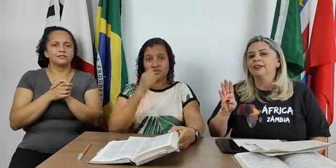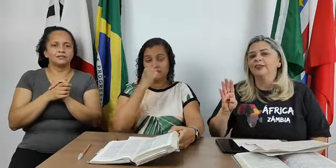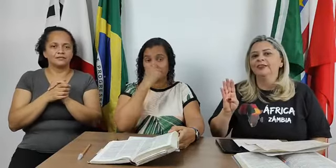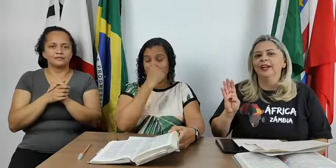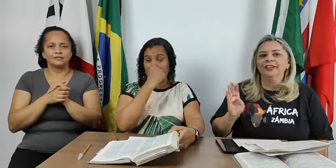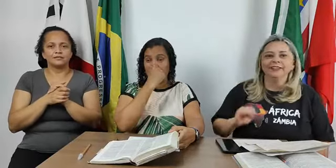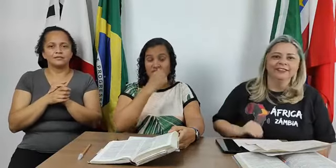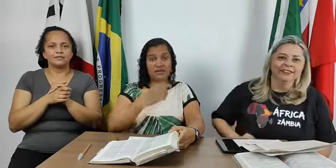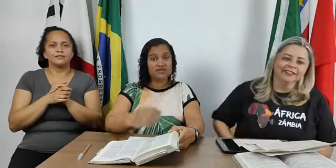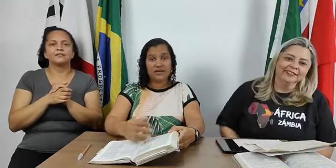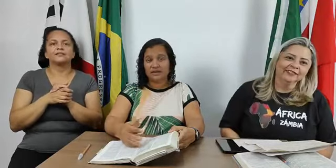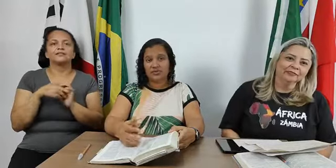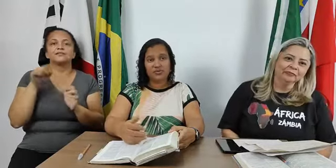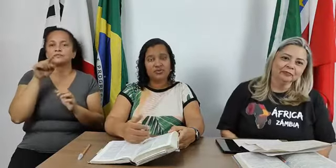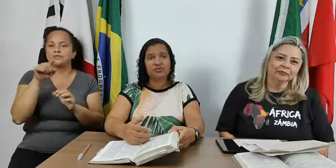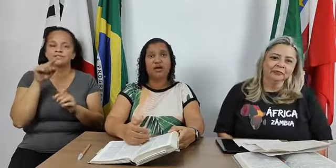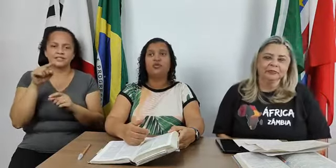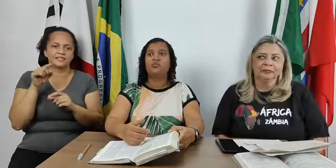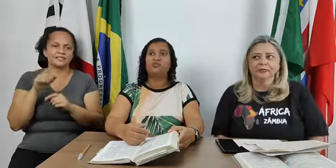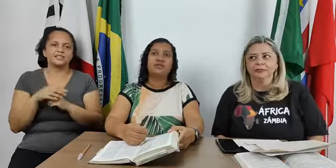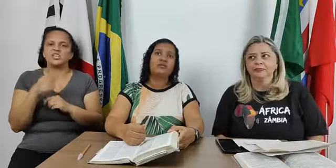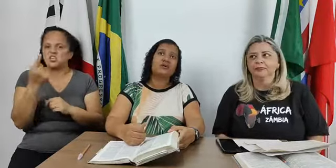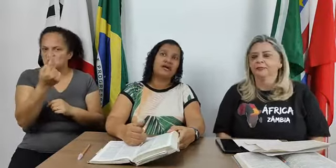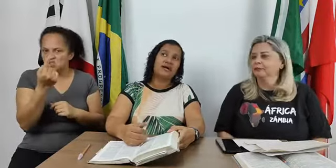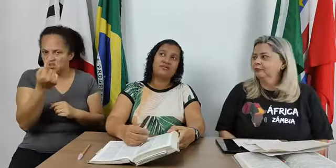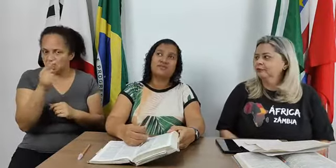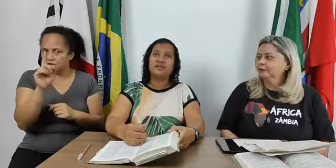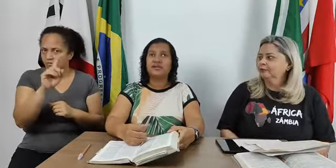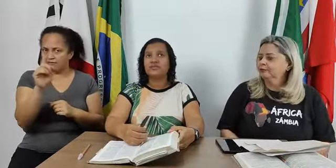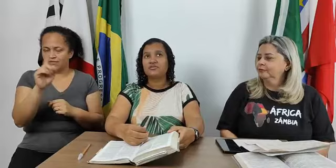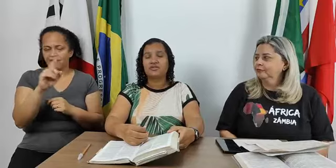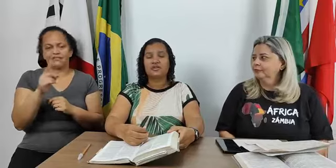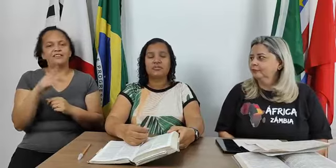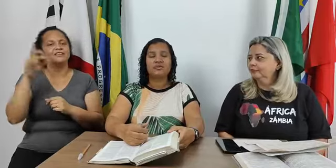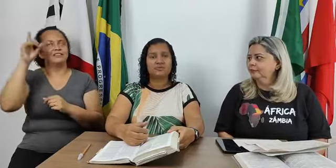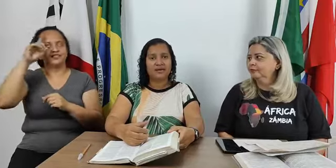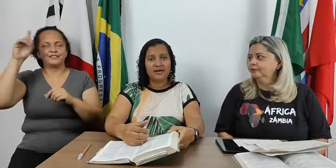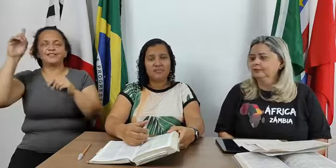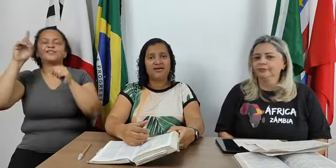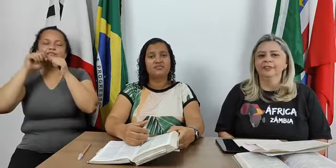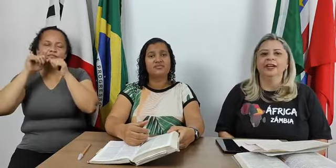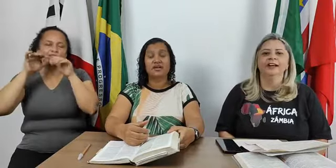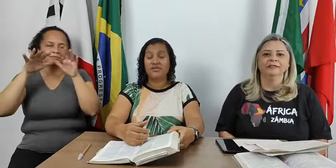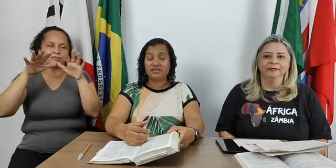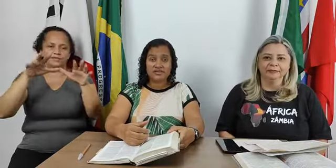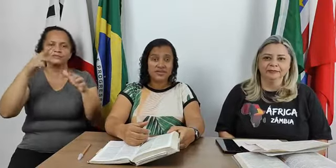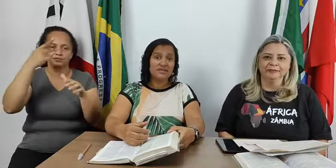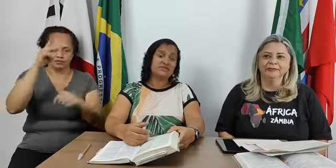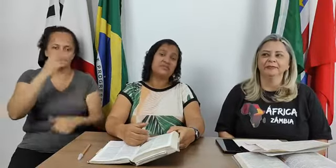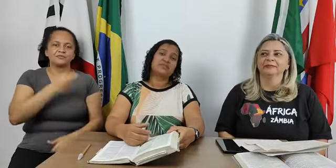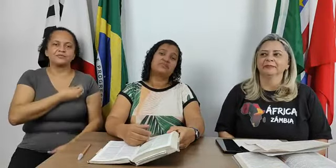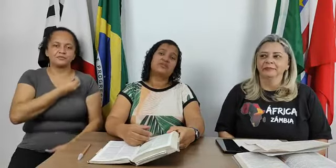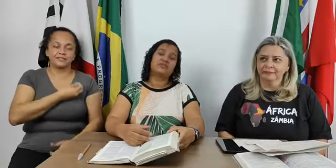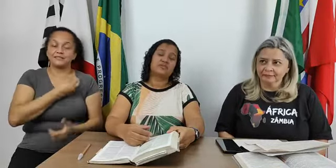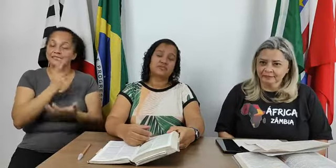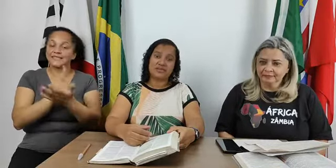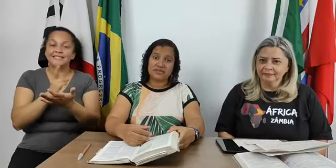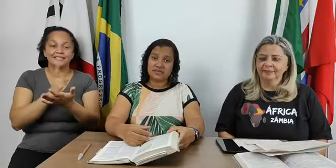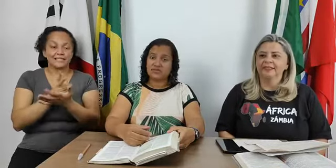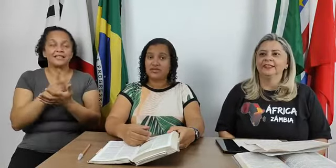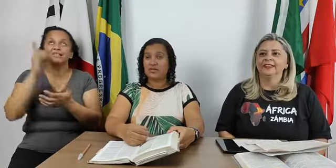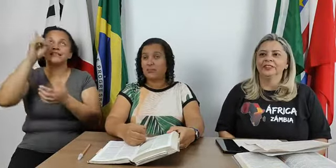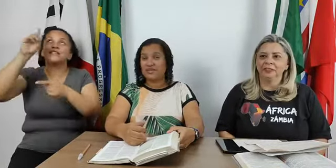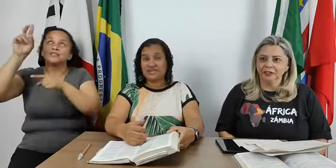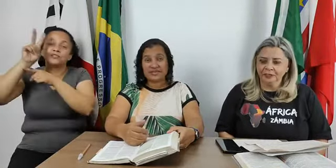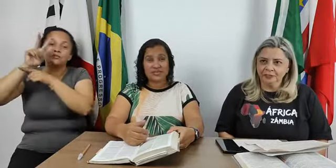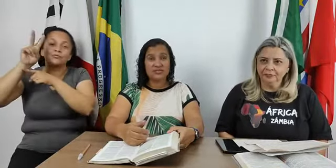desprotegido. 4, né? Você não está desprotegido. O mundo está um caos. Será que Deus está olhando para mim? Não, você está olhando. Sabe exatamente o que você está